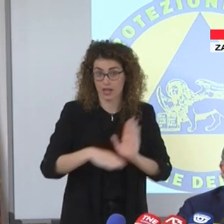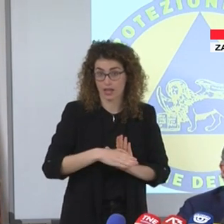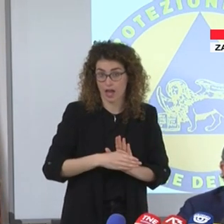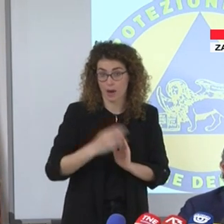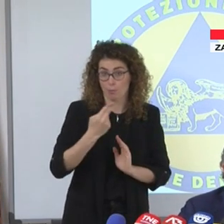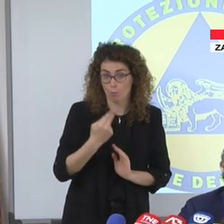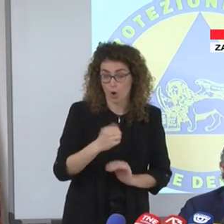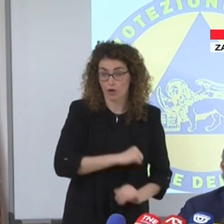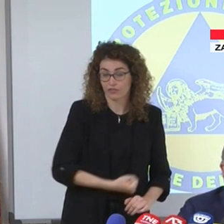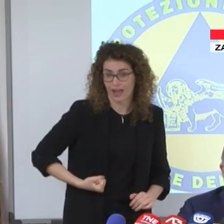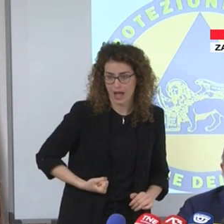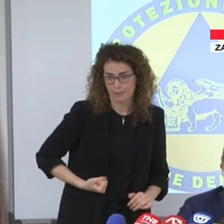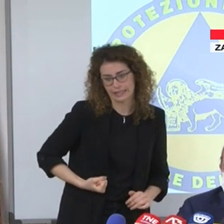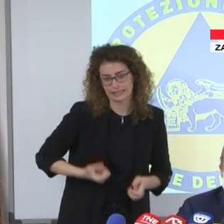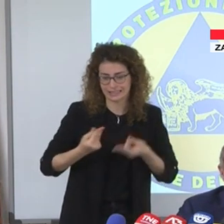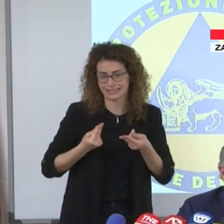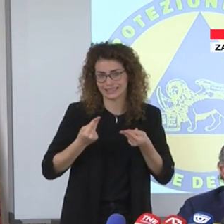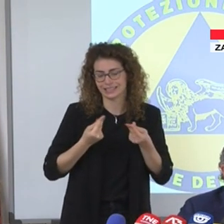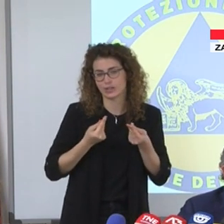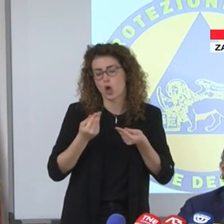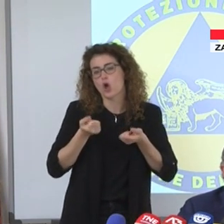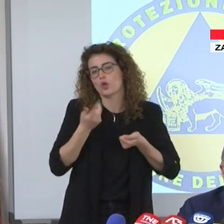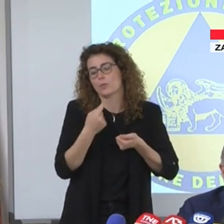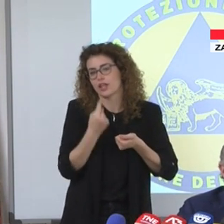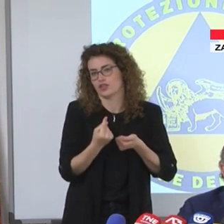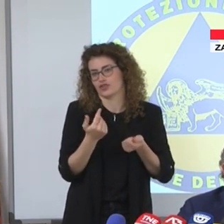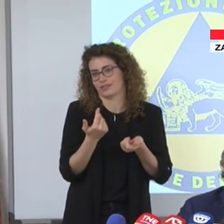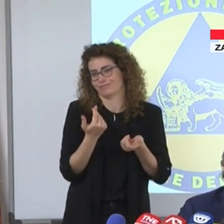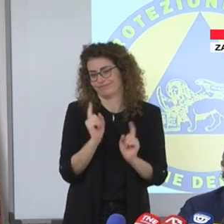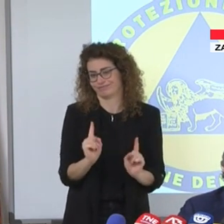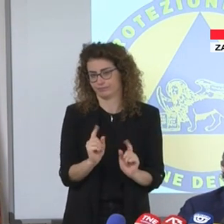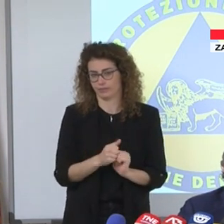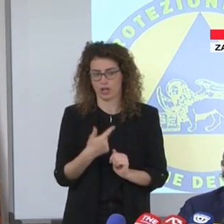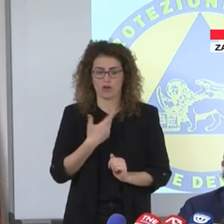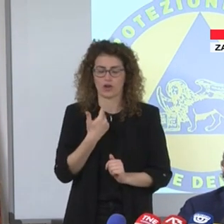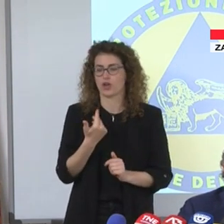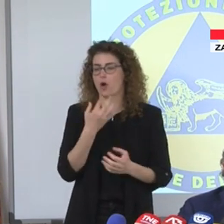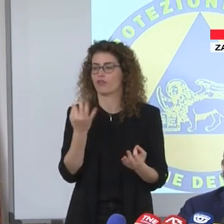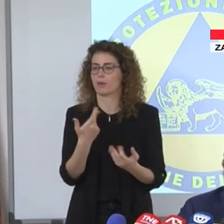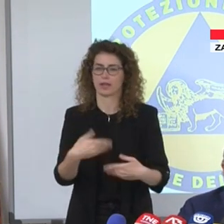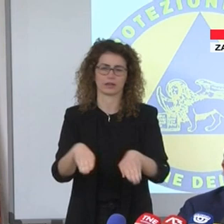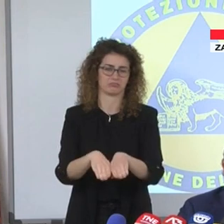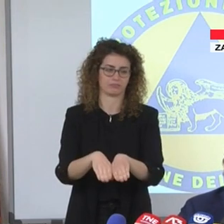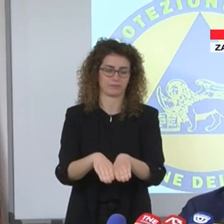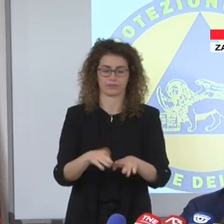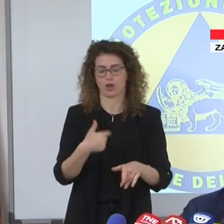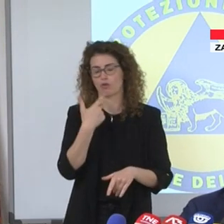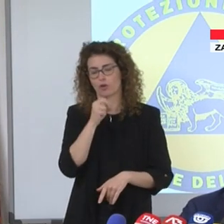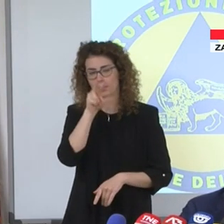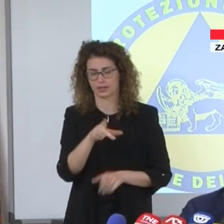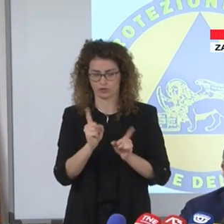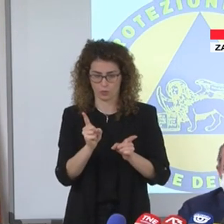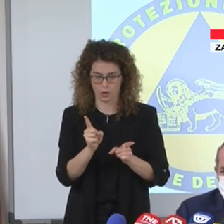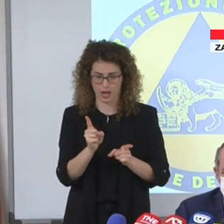Io non voglio liquidare la partita come una banalità, però è pur vero che se noi diamo questo messaggio, che comunque anche se non scappi dalla morte o dalla